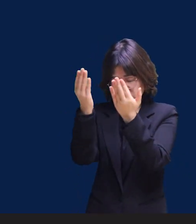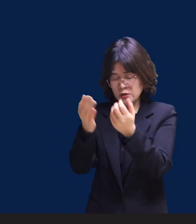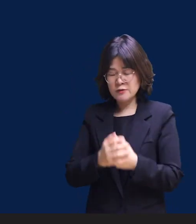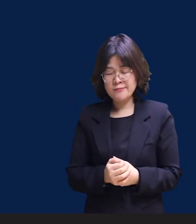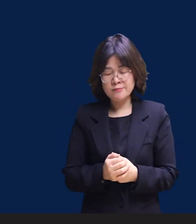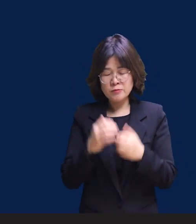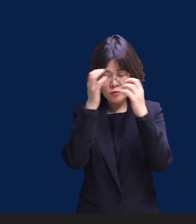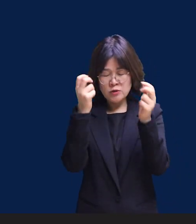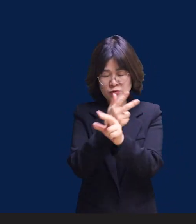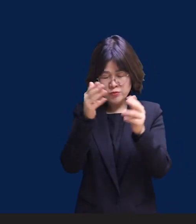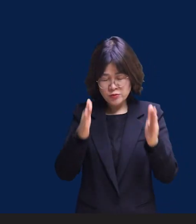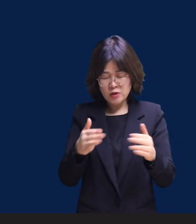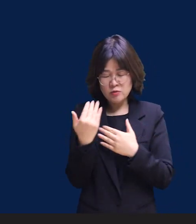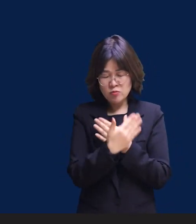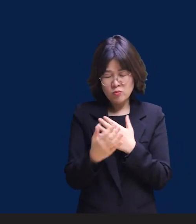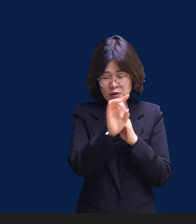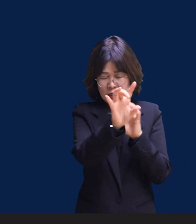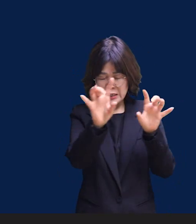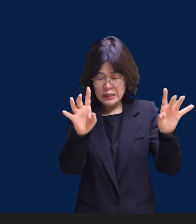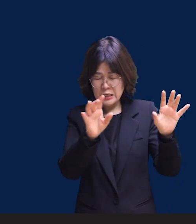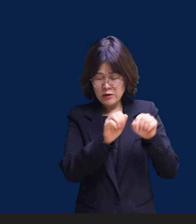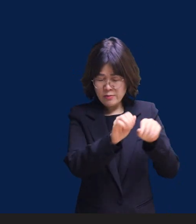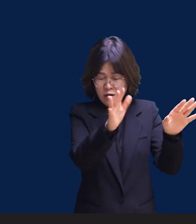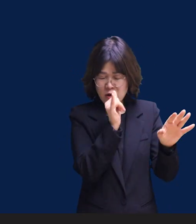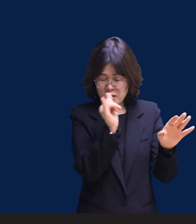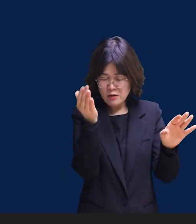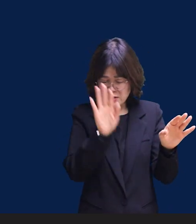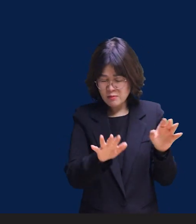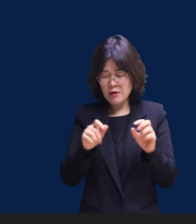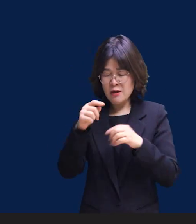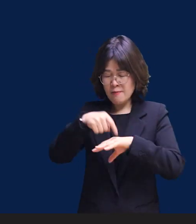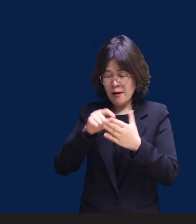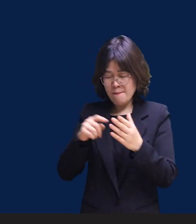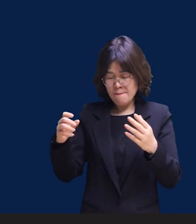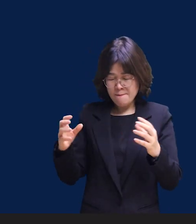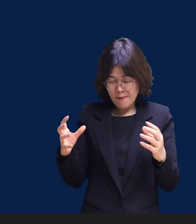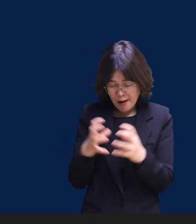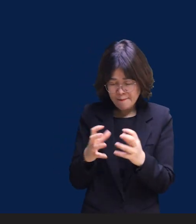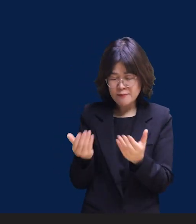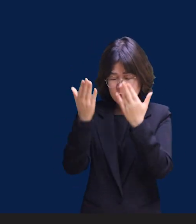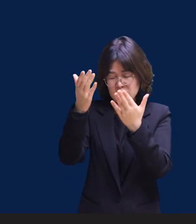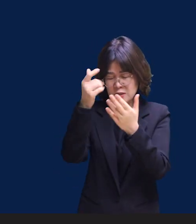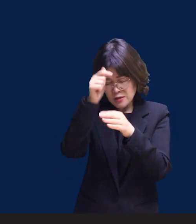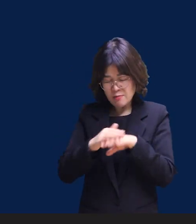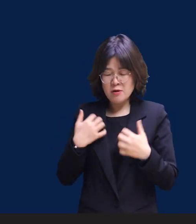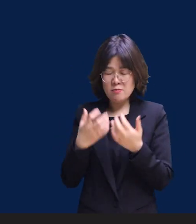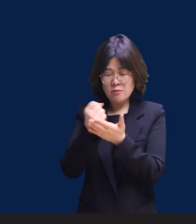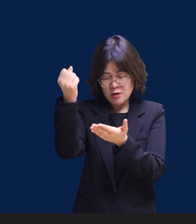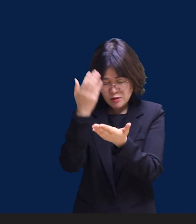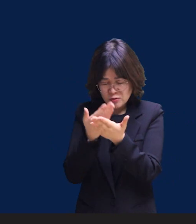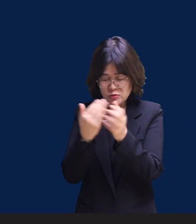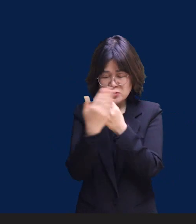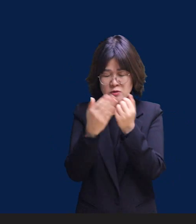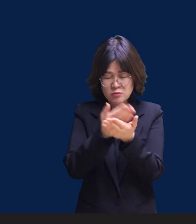꿇습니다. 고난 주간에 몸은 흩어져 있지만 한 마음으로 드리는 이 예배를 기뻐 받아 주시옵고,